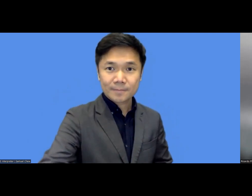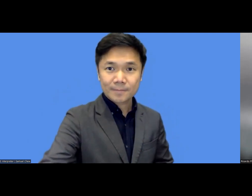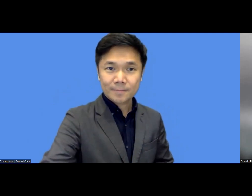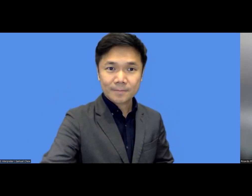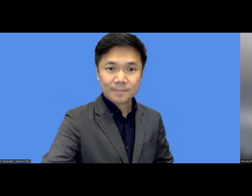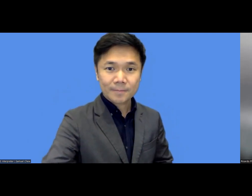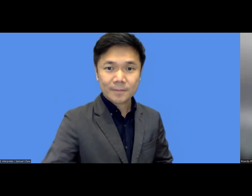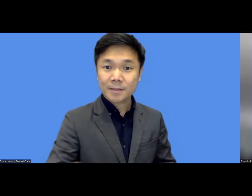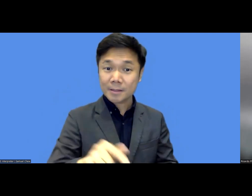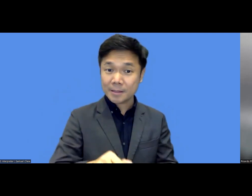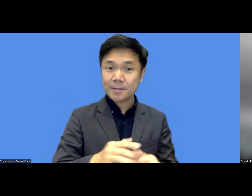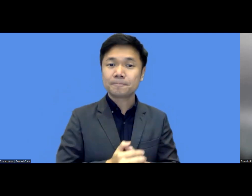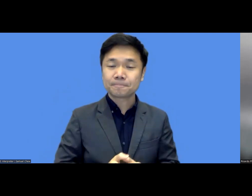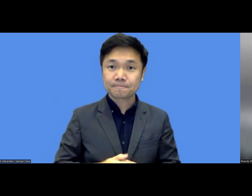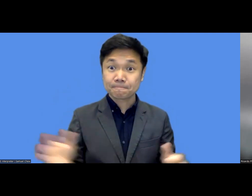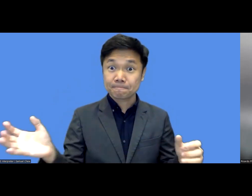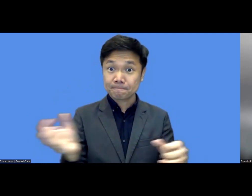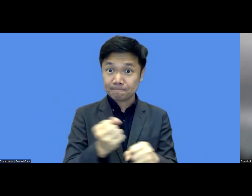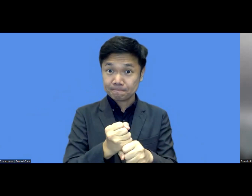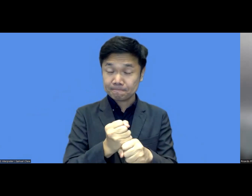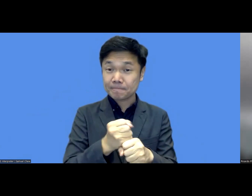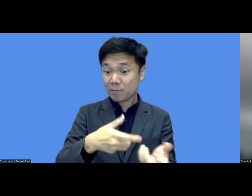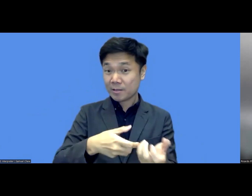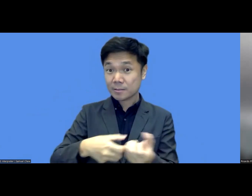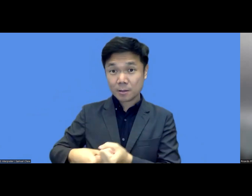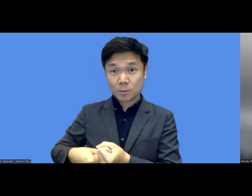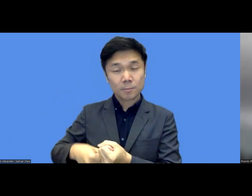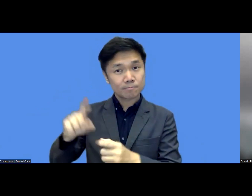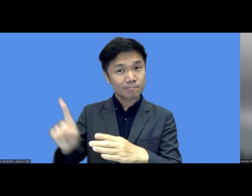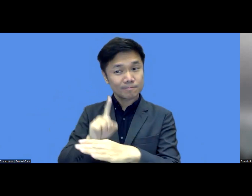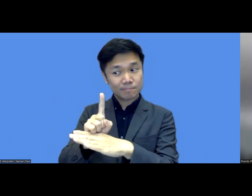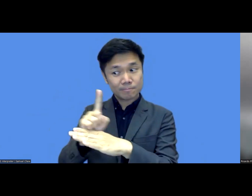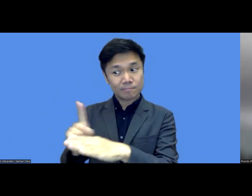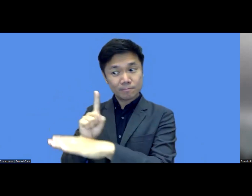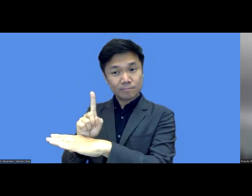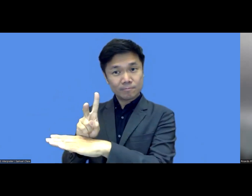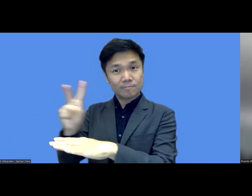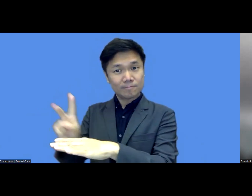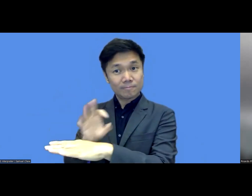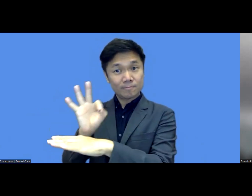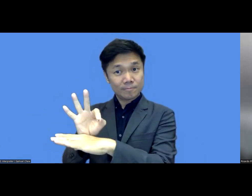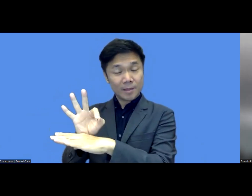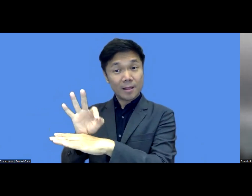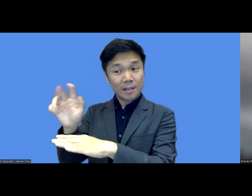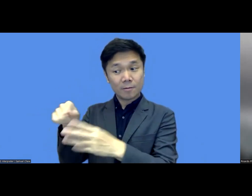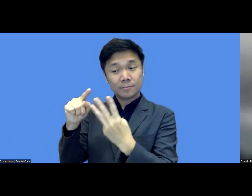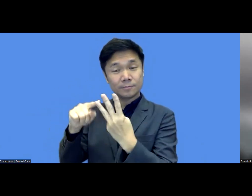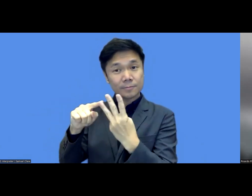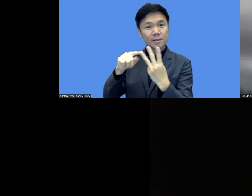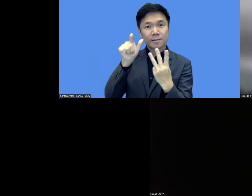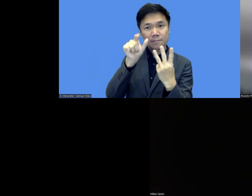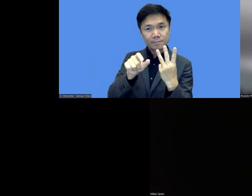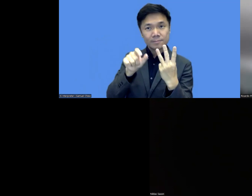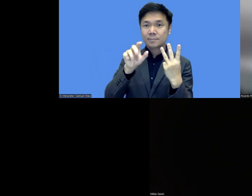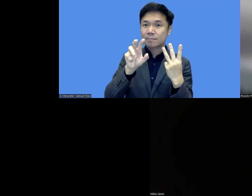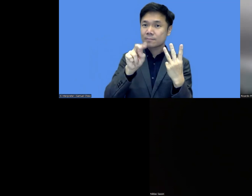Ahora quiero completar esta parte de diferentes stakeholders y quiero darle la